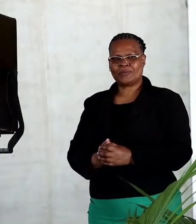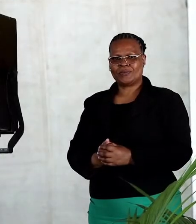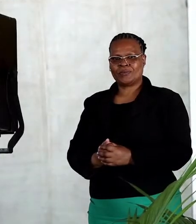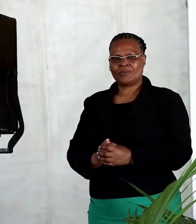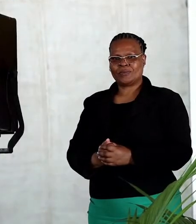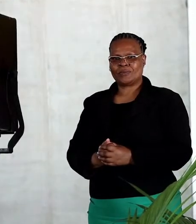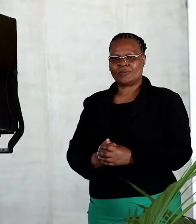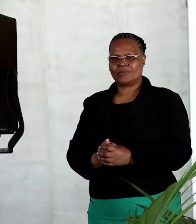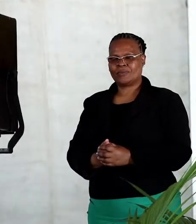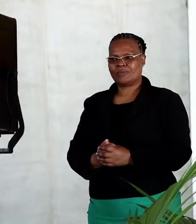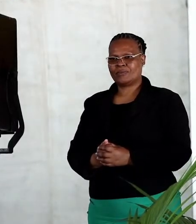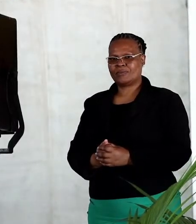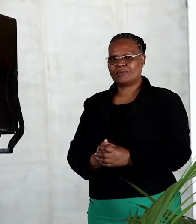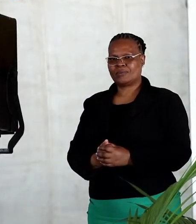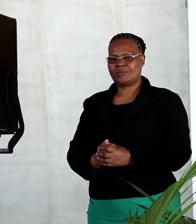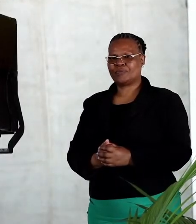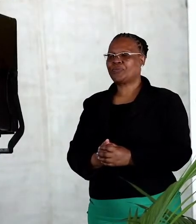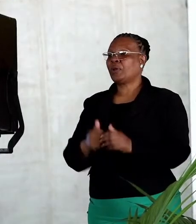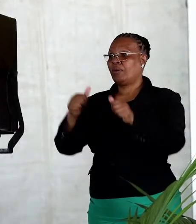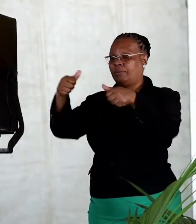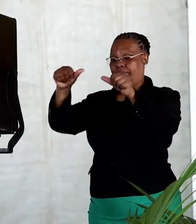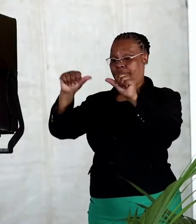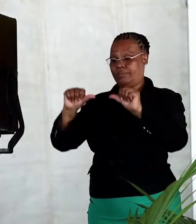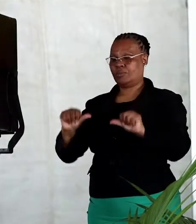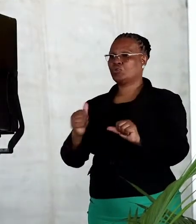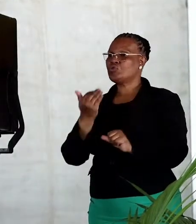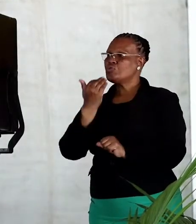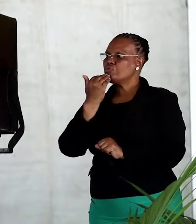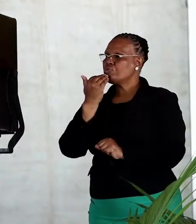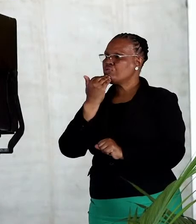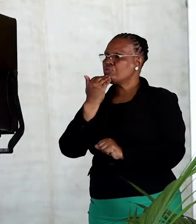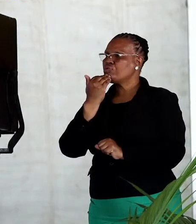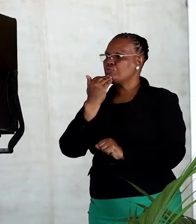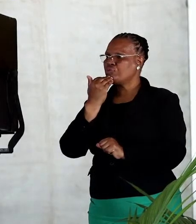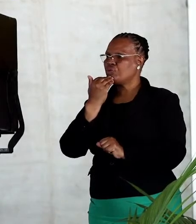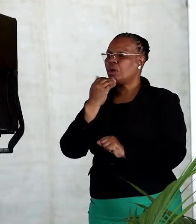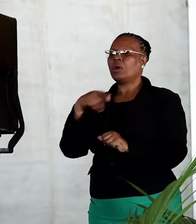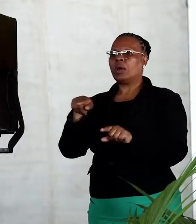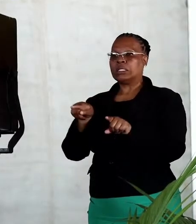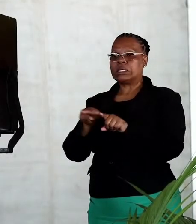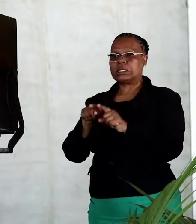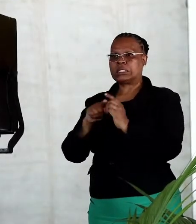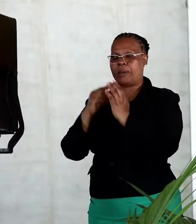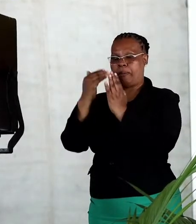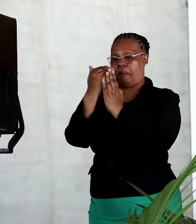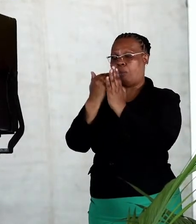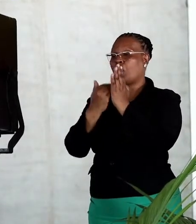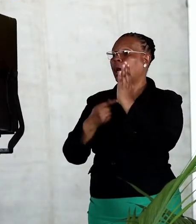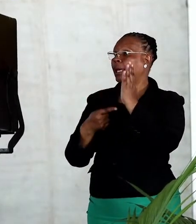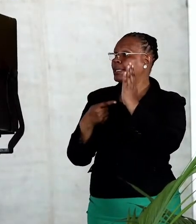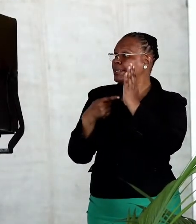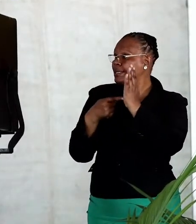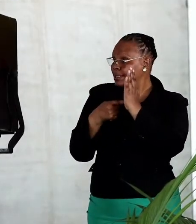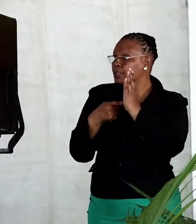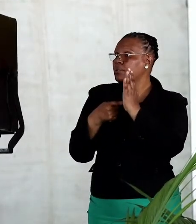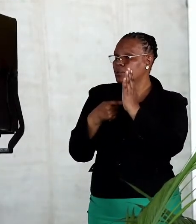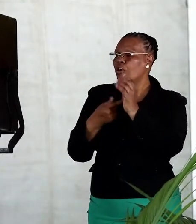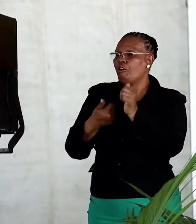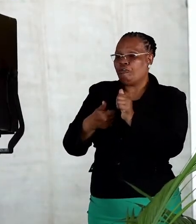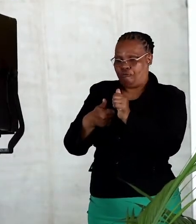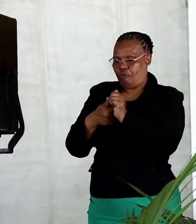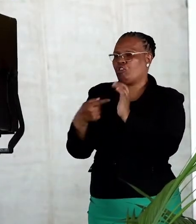Ndizawubiza ke isithethi esilandelayo. Le program siza acknowledge abantu as we go along kwenzela